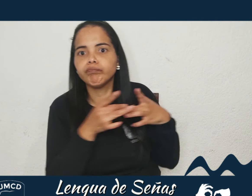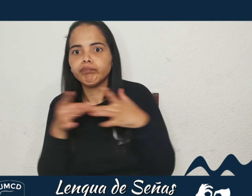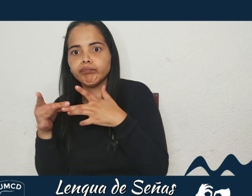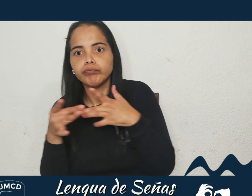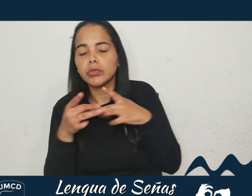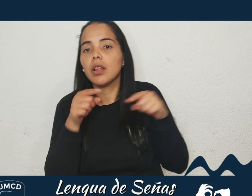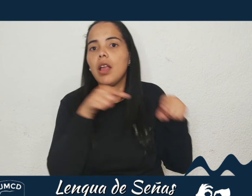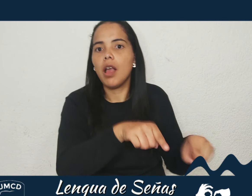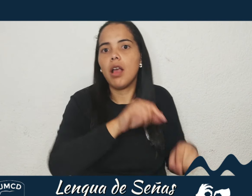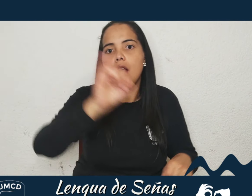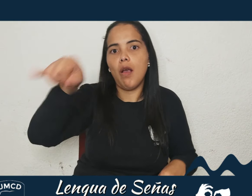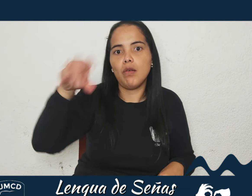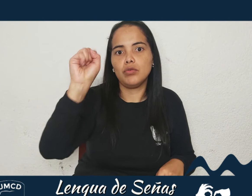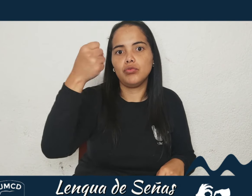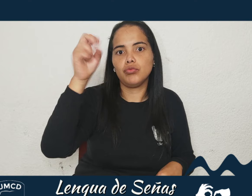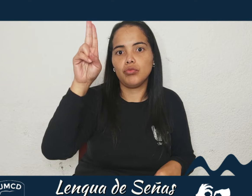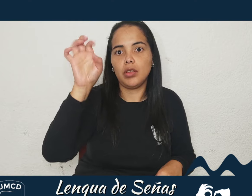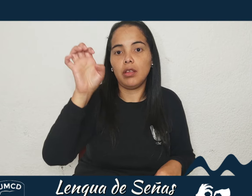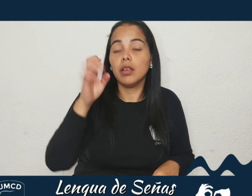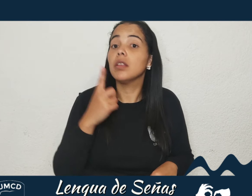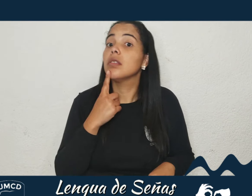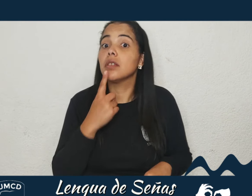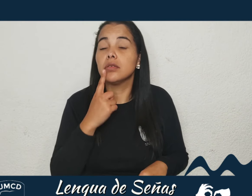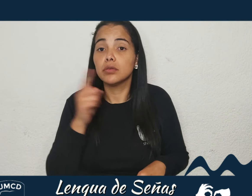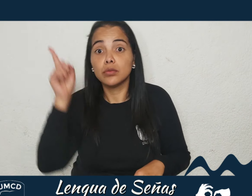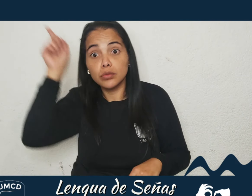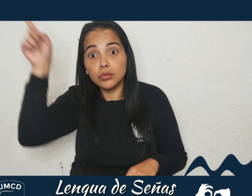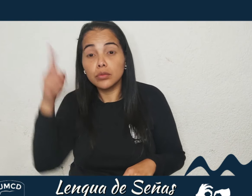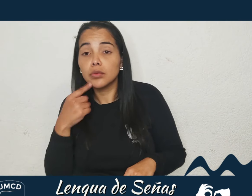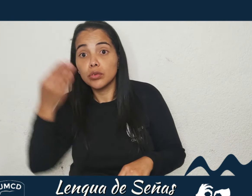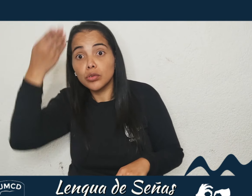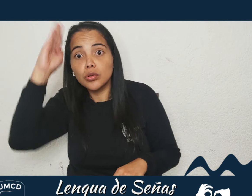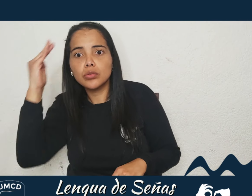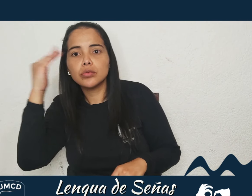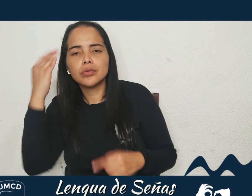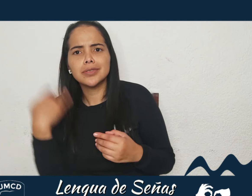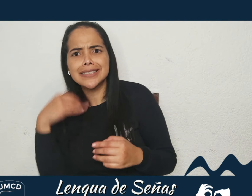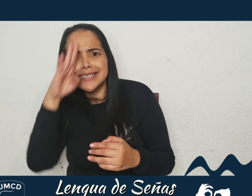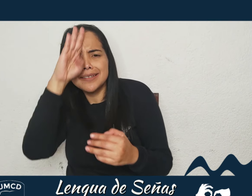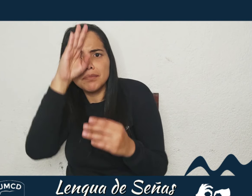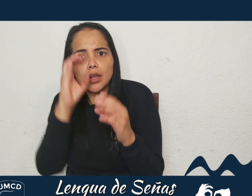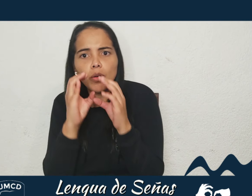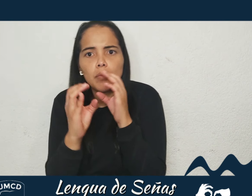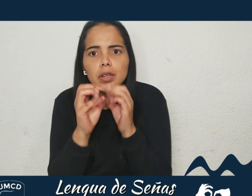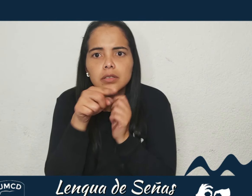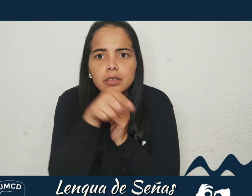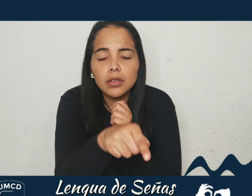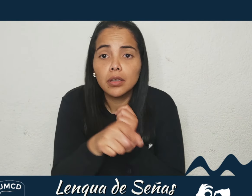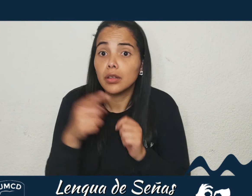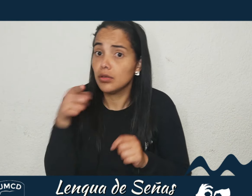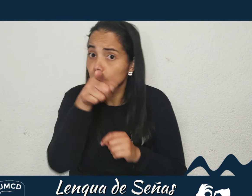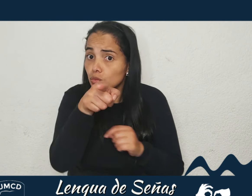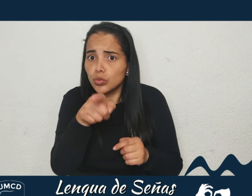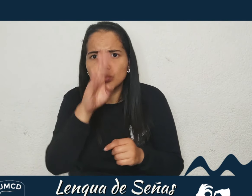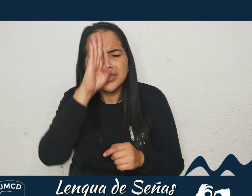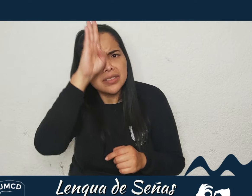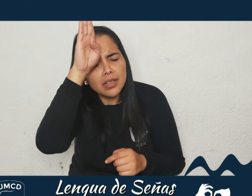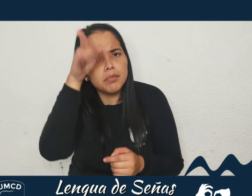de Josué fue engrandecido porque como el mismo Dios dijo, a través de esto la gente va a poder confiar más en